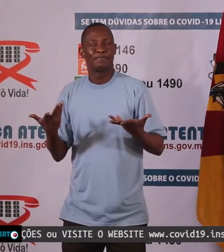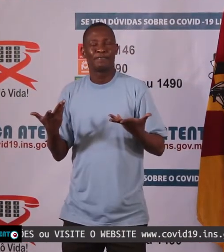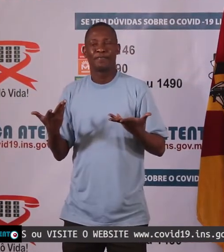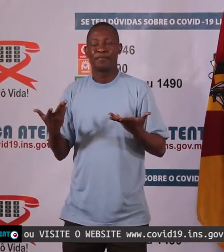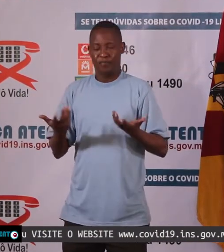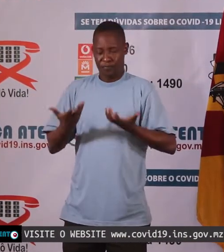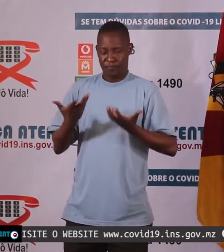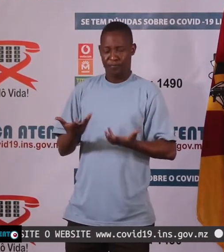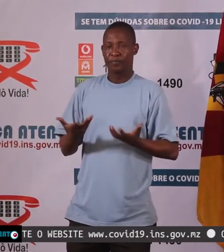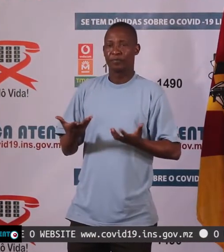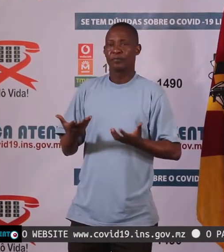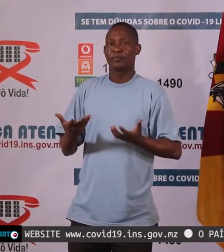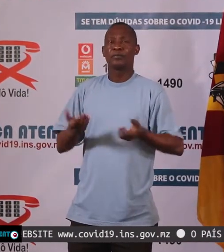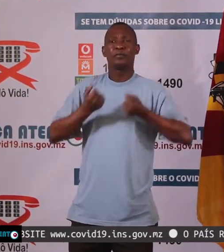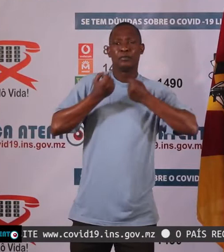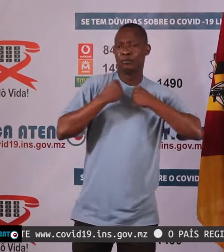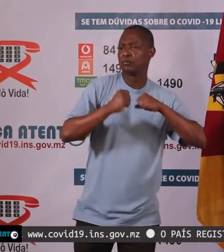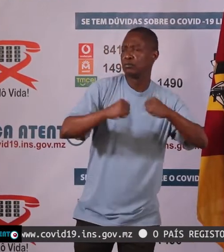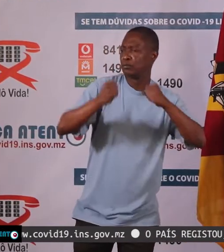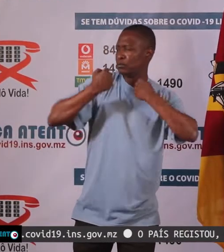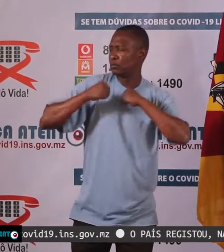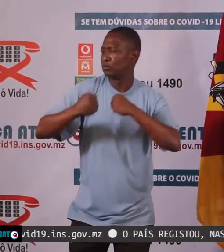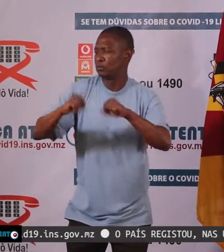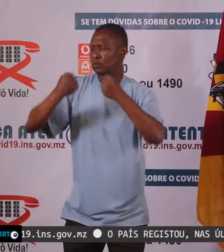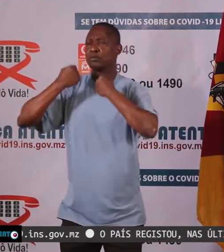estão em curso as seguintes ações.